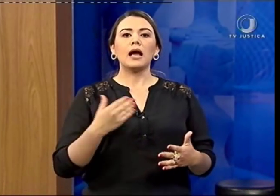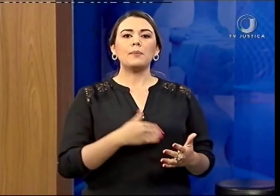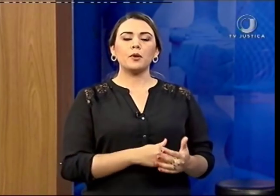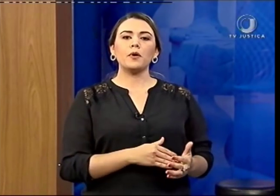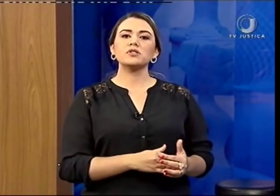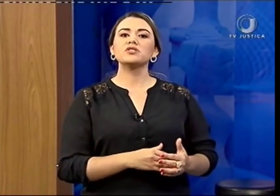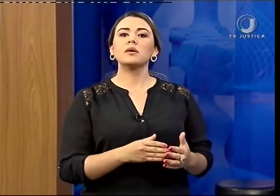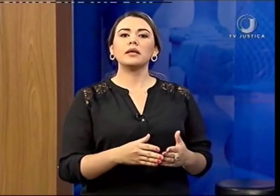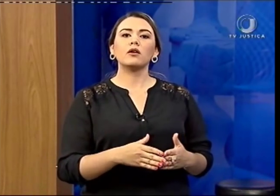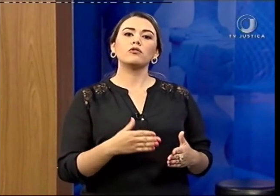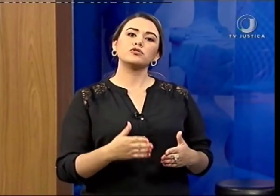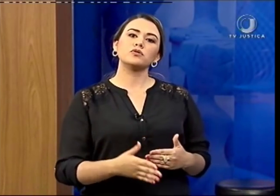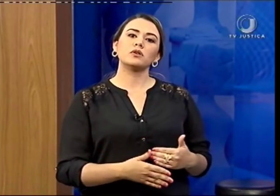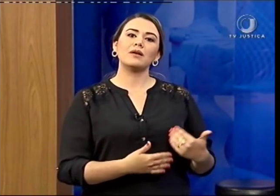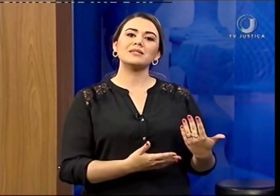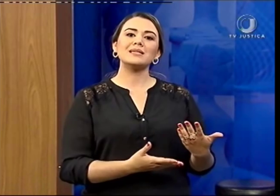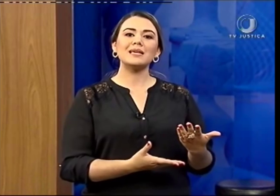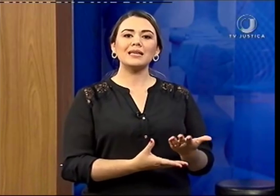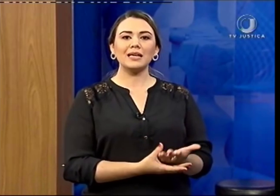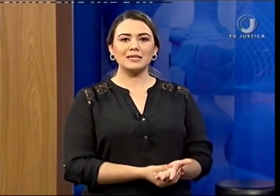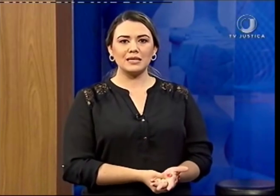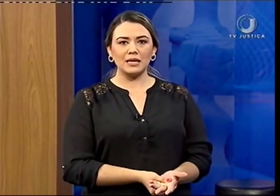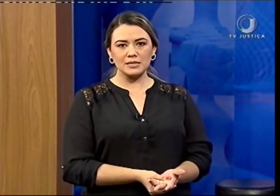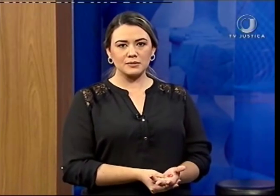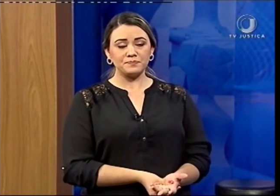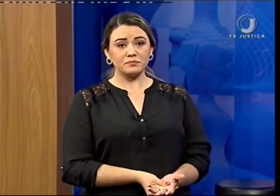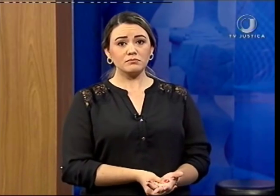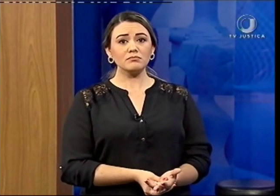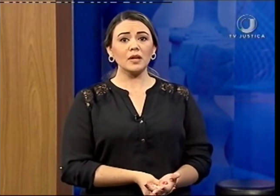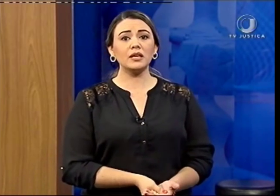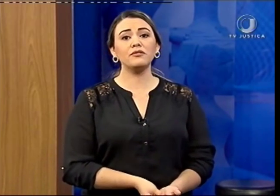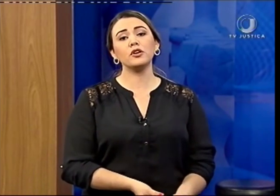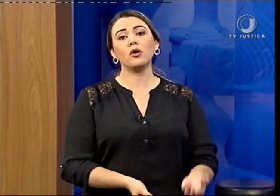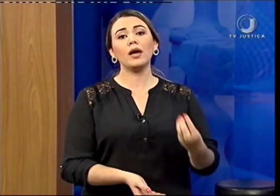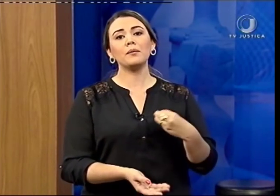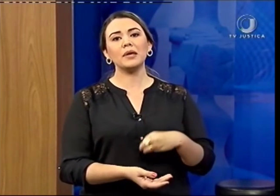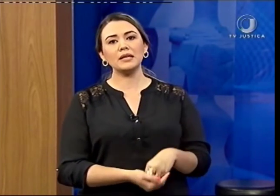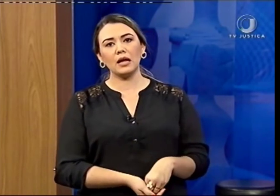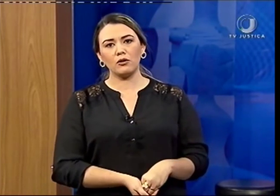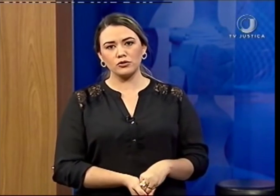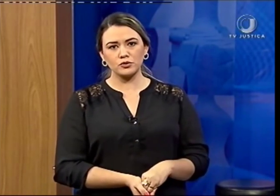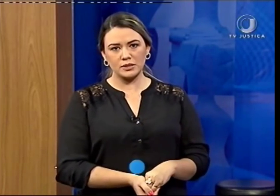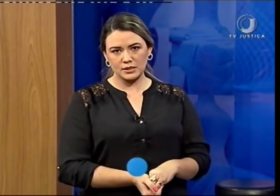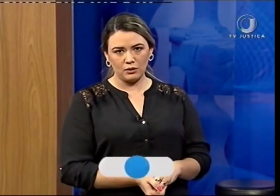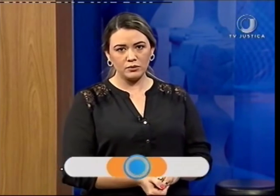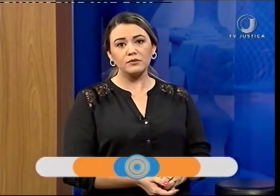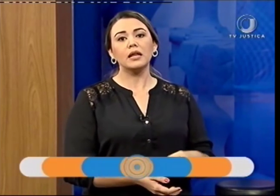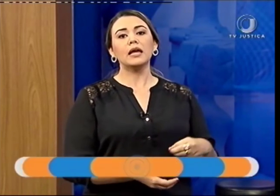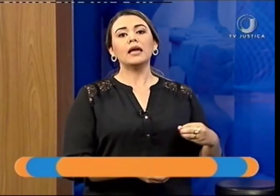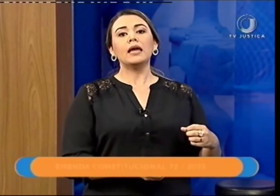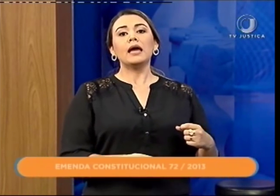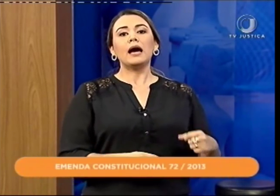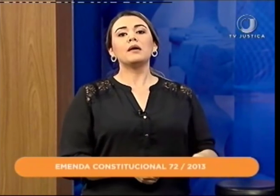a proposta de emenda constitucional 66, que virou emenda à Constituição, a